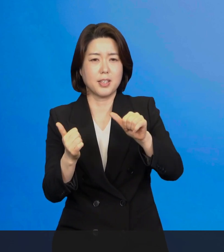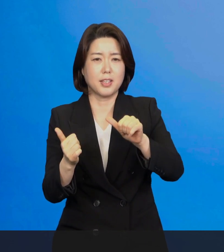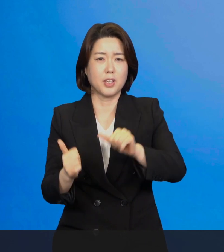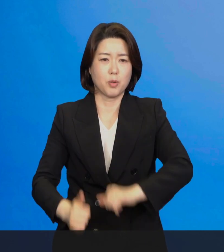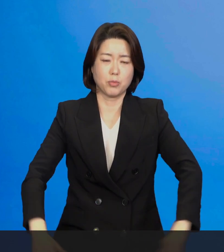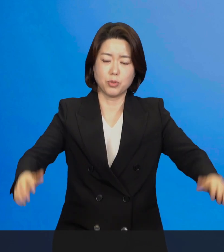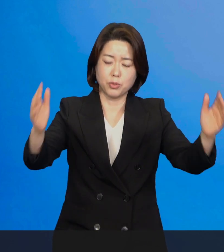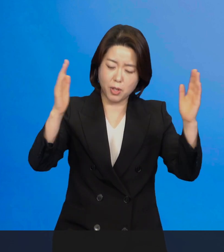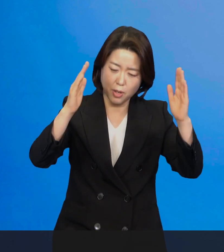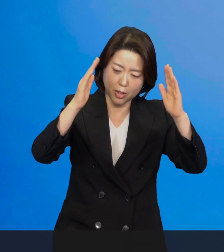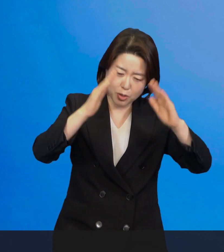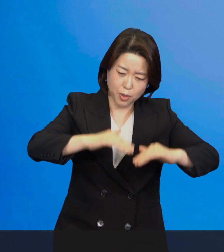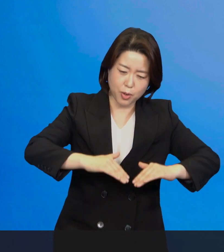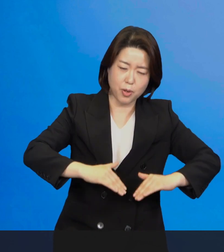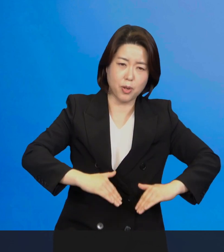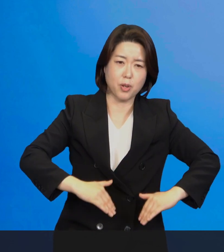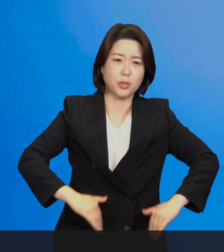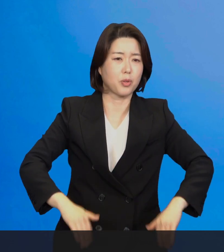사망이